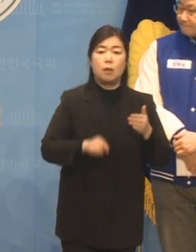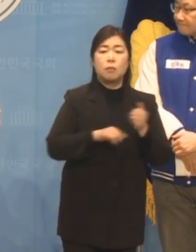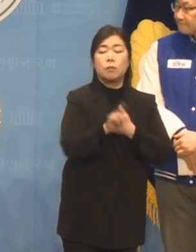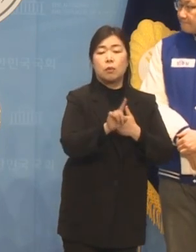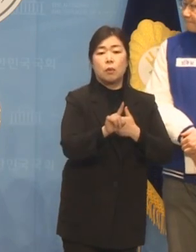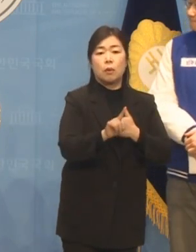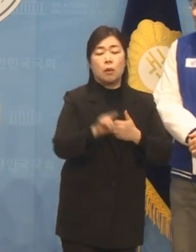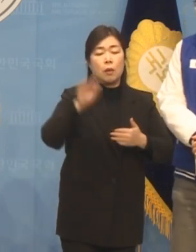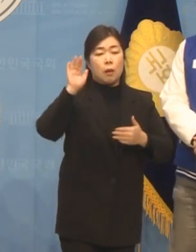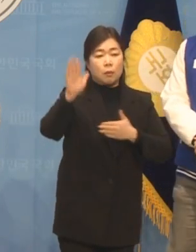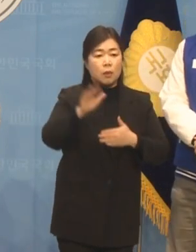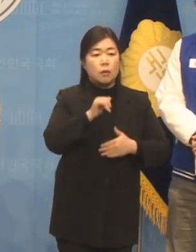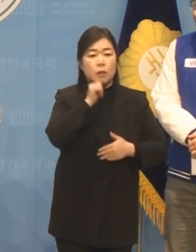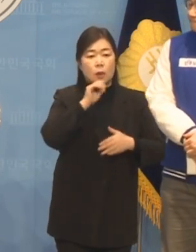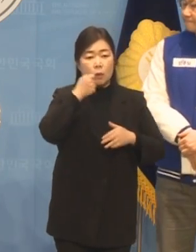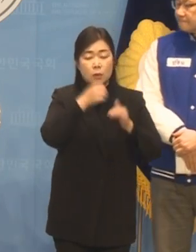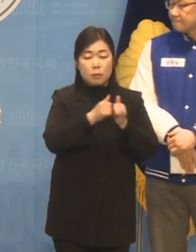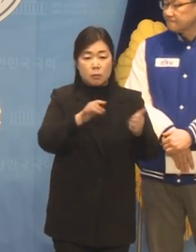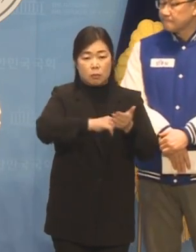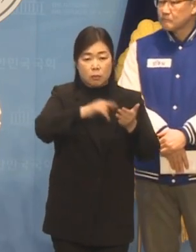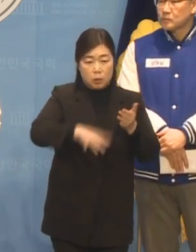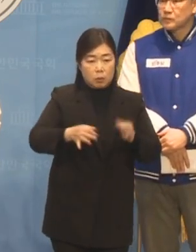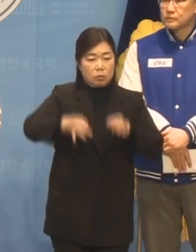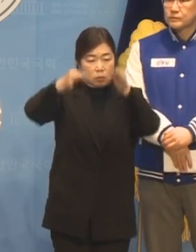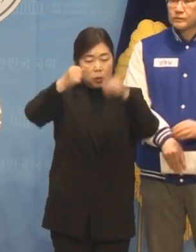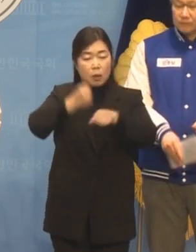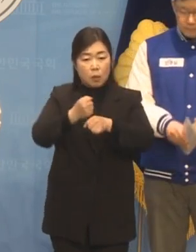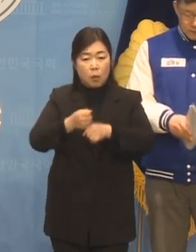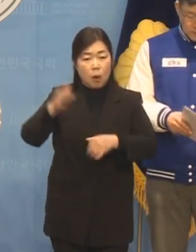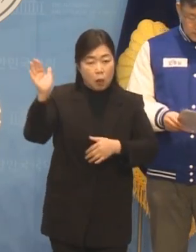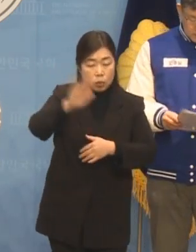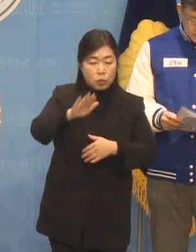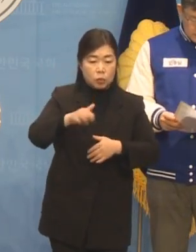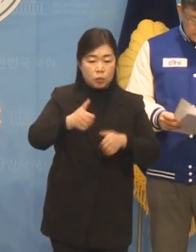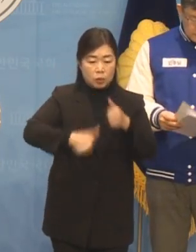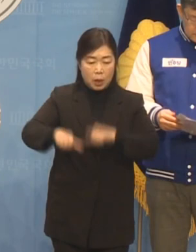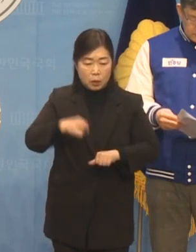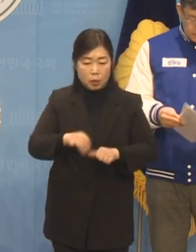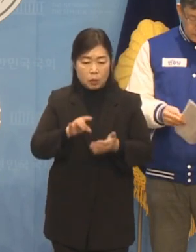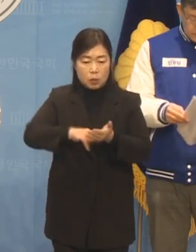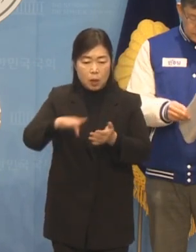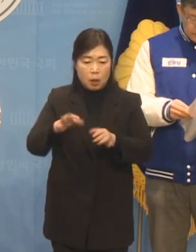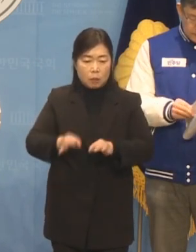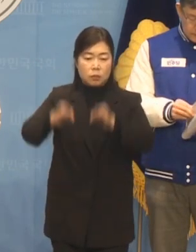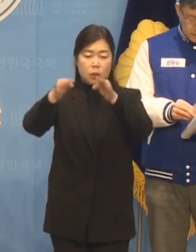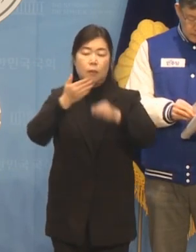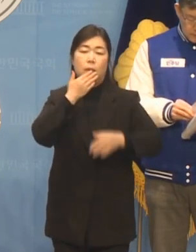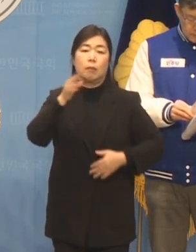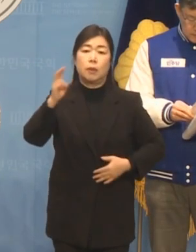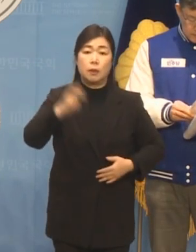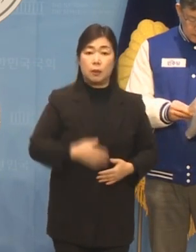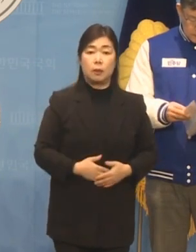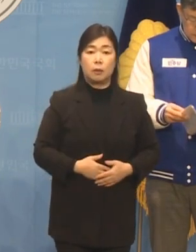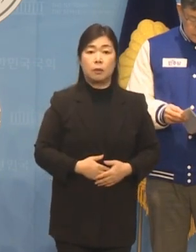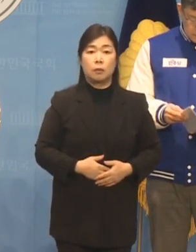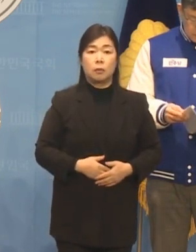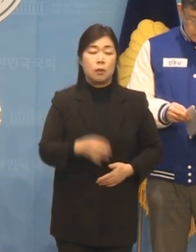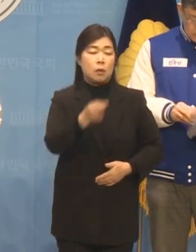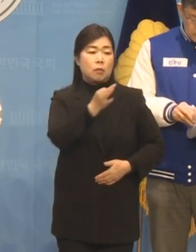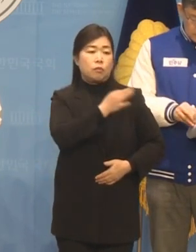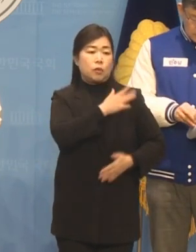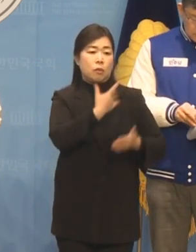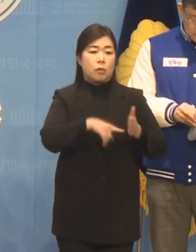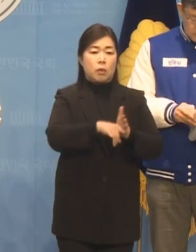향후에 서민 증세, 미래 세대 증세로 돌아올 것입니다. 부자 감세를 중단하고